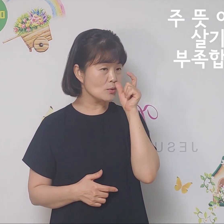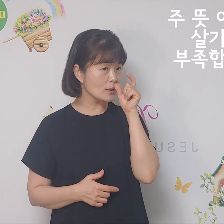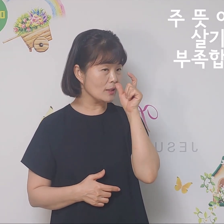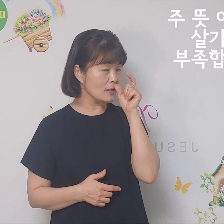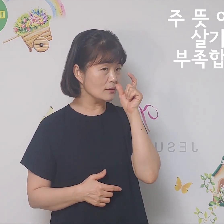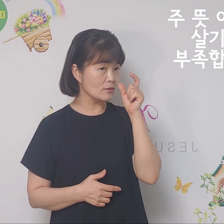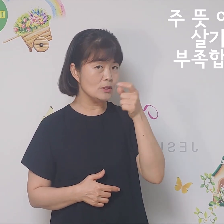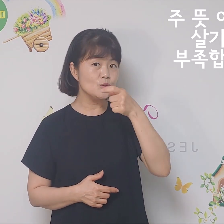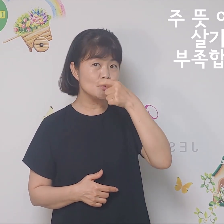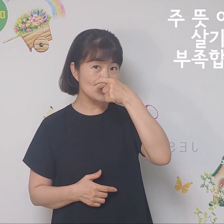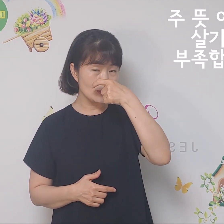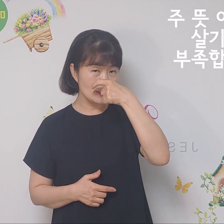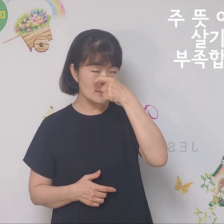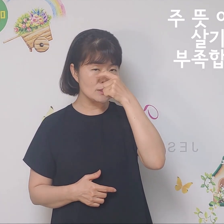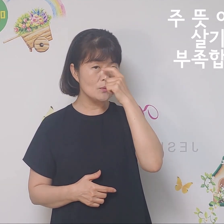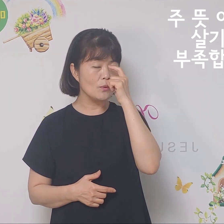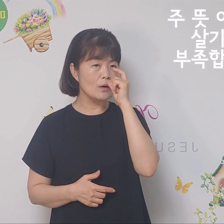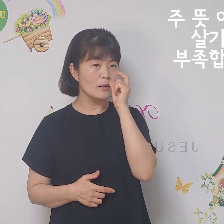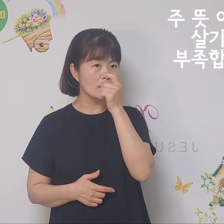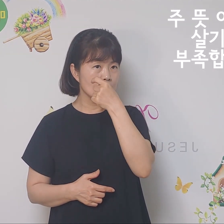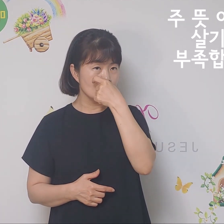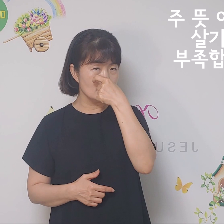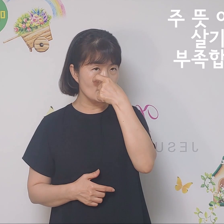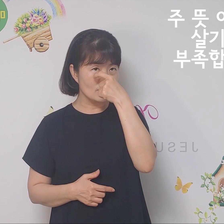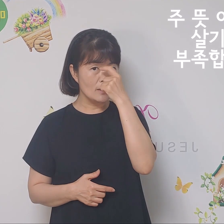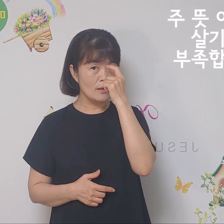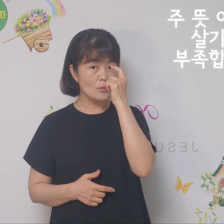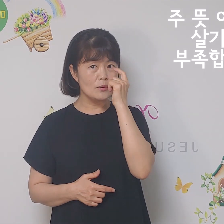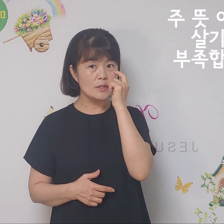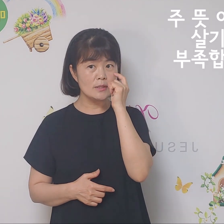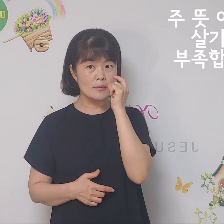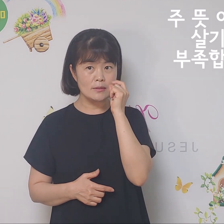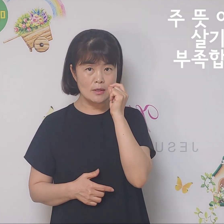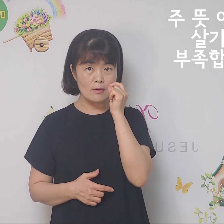아래쪽에다 대는, 인중 쪽에다 대시고 이렇게 돌리시면서